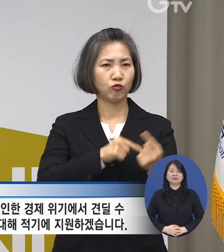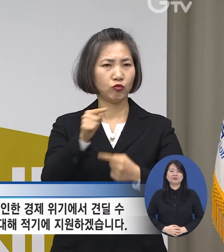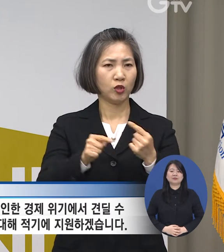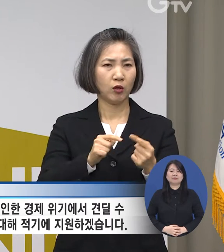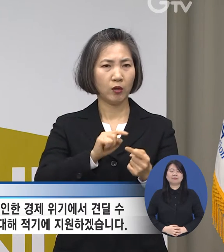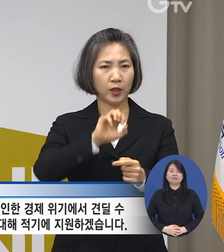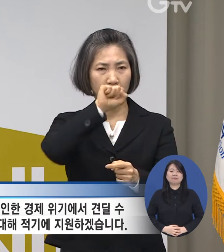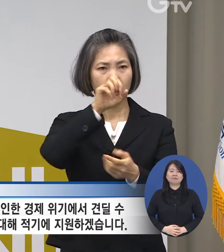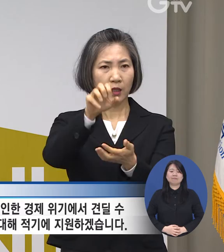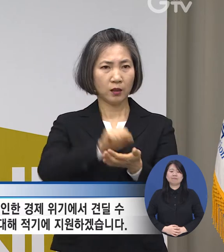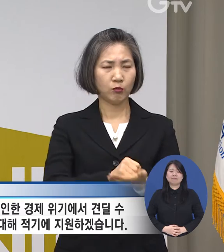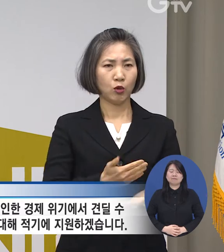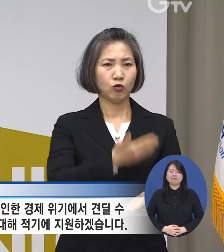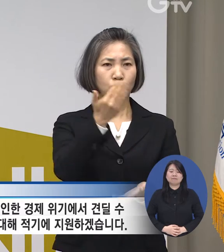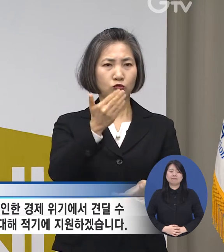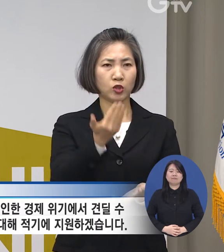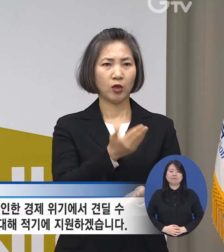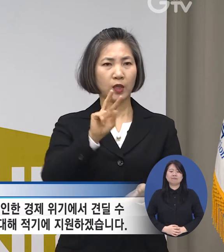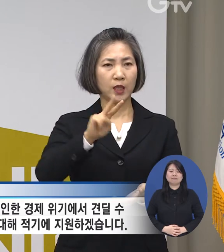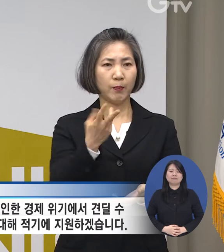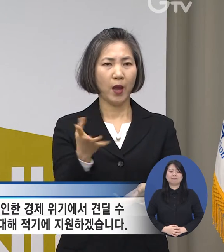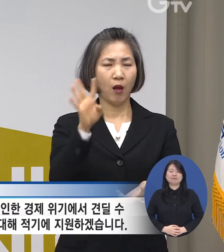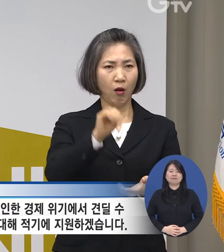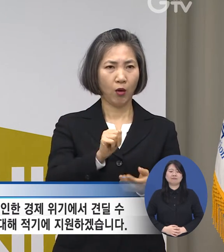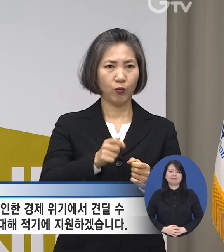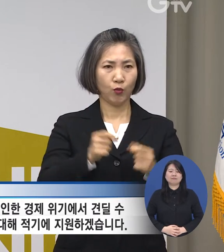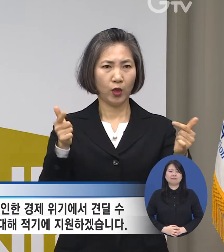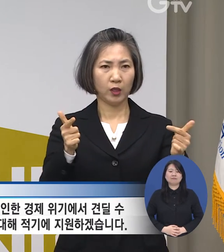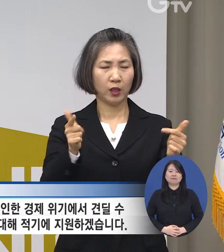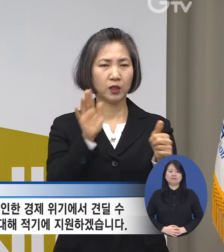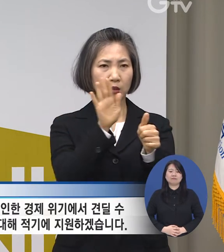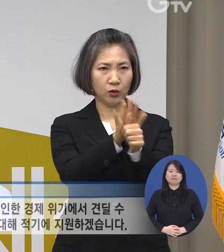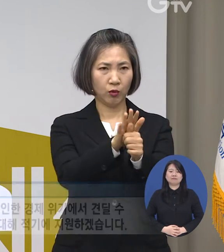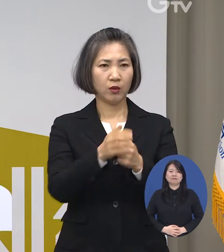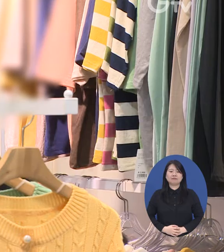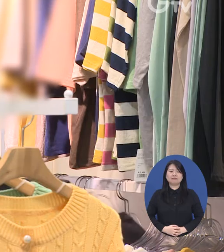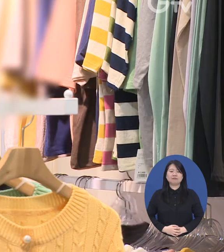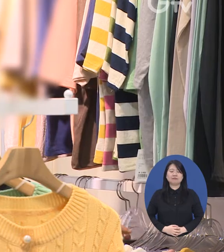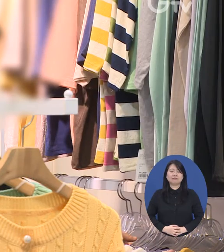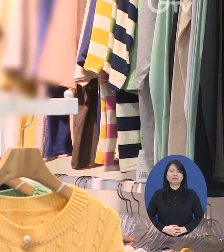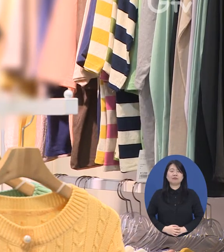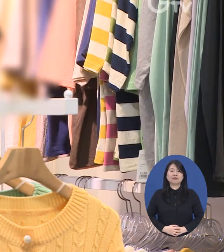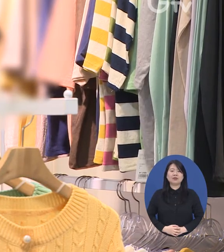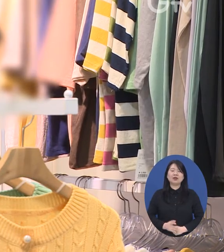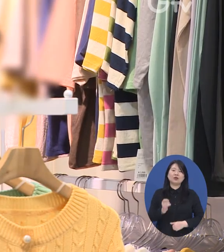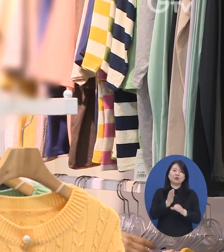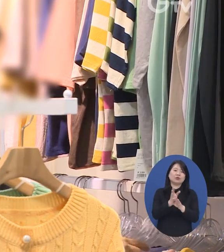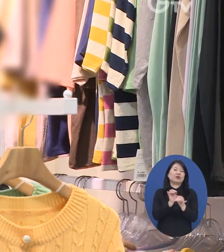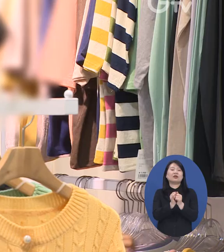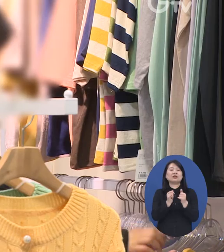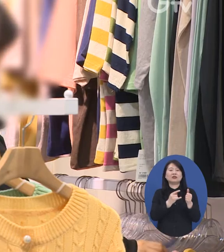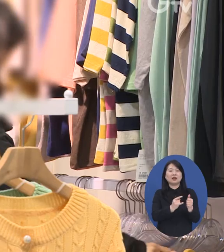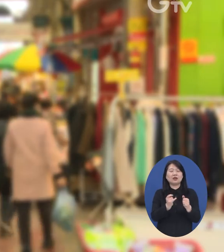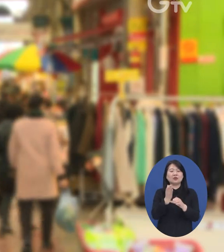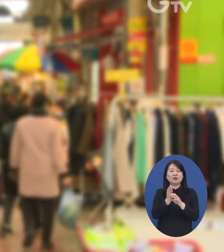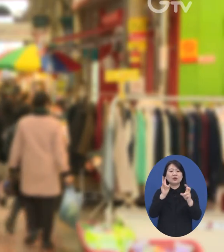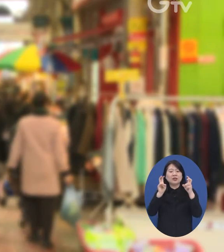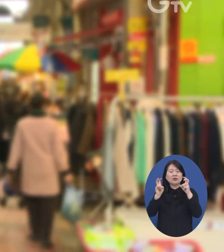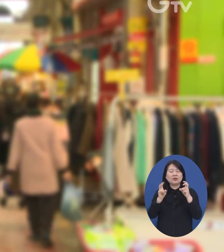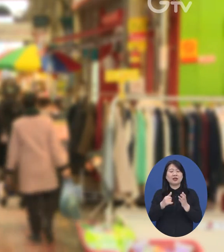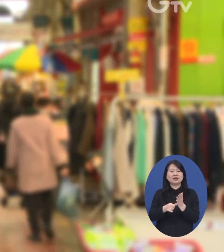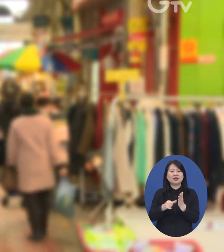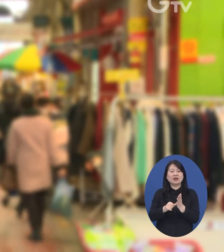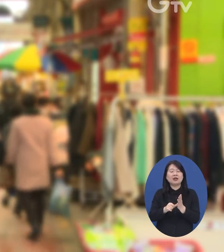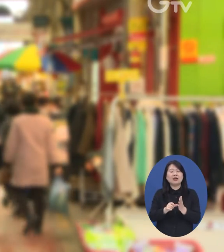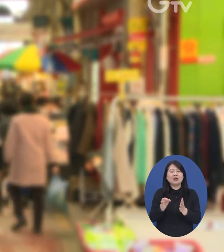자금을 9,200억 원을 확대하여 적기에 지원하겠습니다. 소상공인과 중소기업의 자금